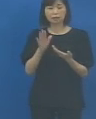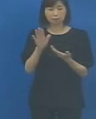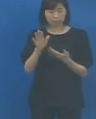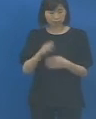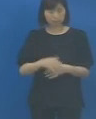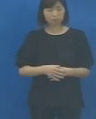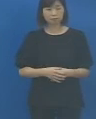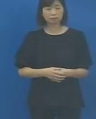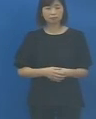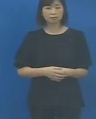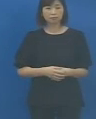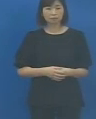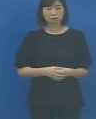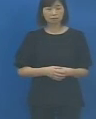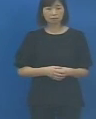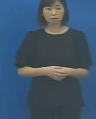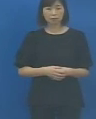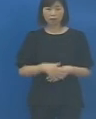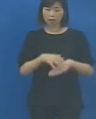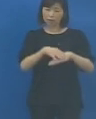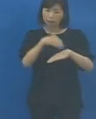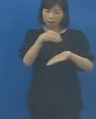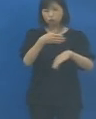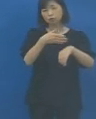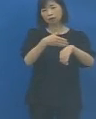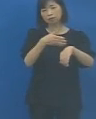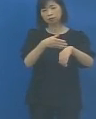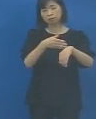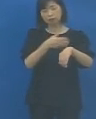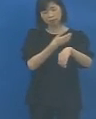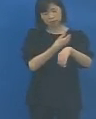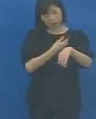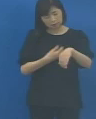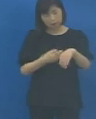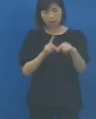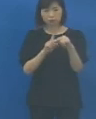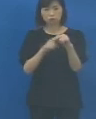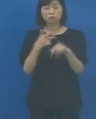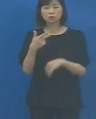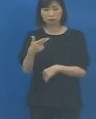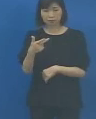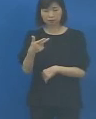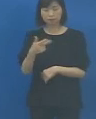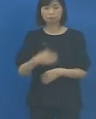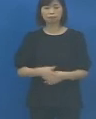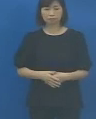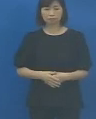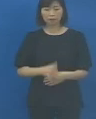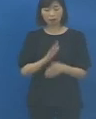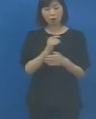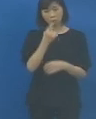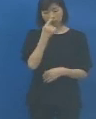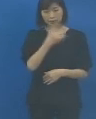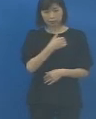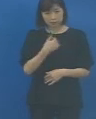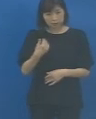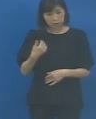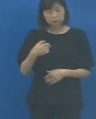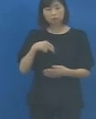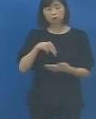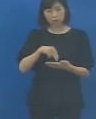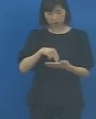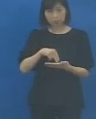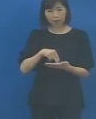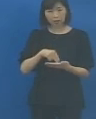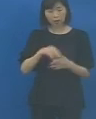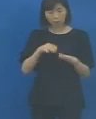して、キャンプは残念ながら中止となりますが、私どもとしてはこれを機会